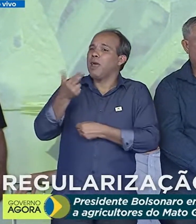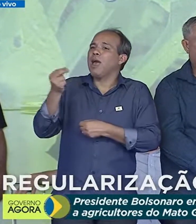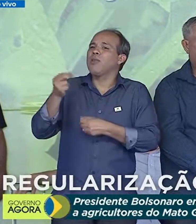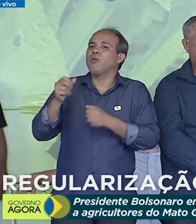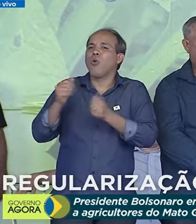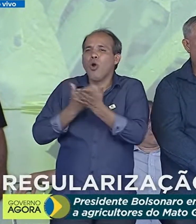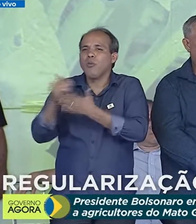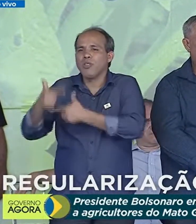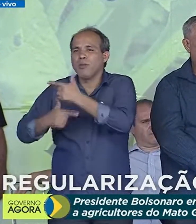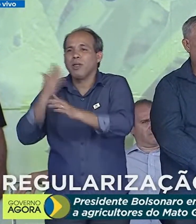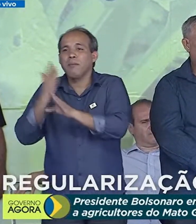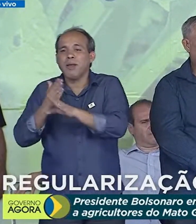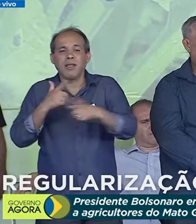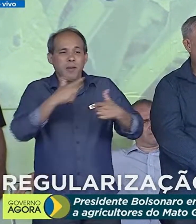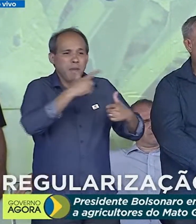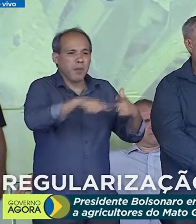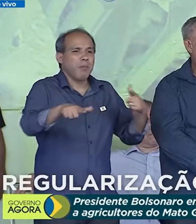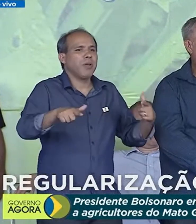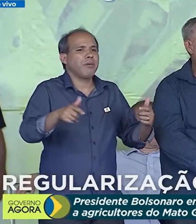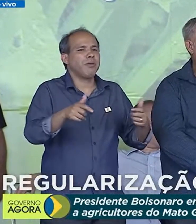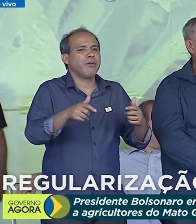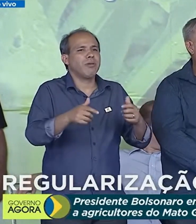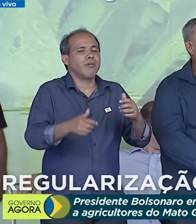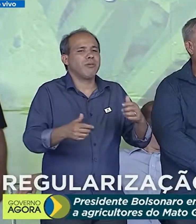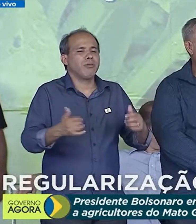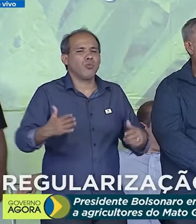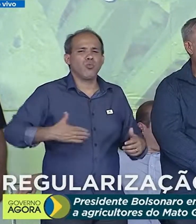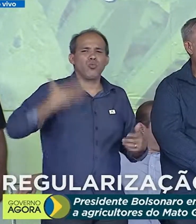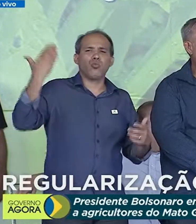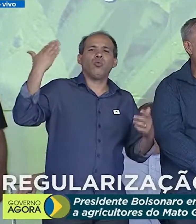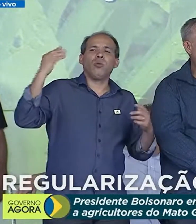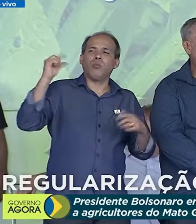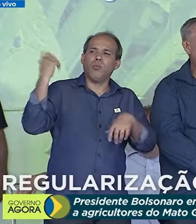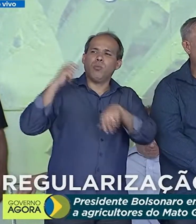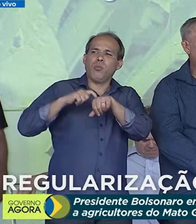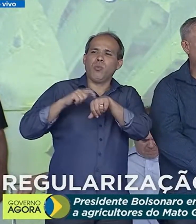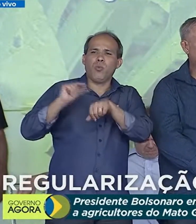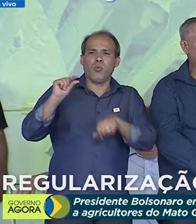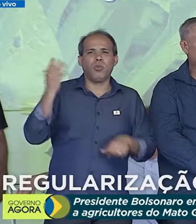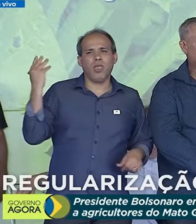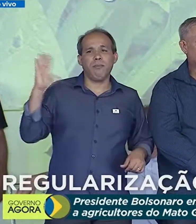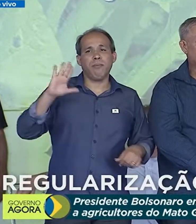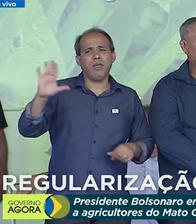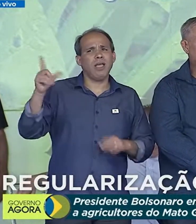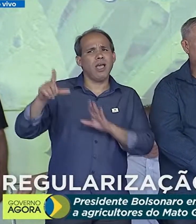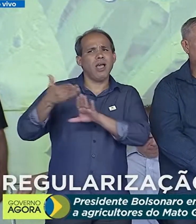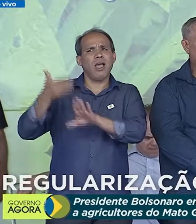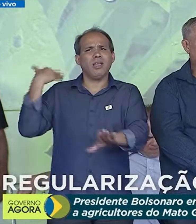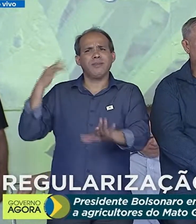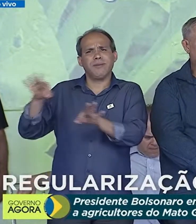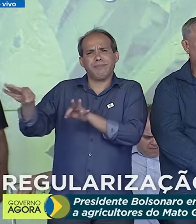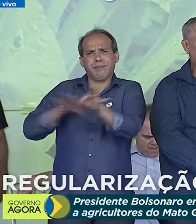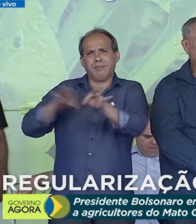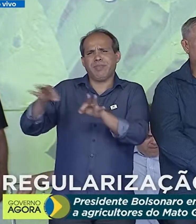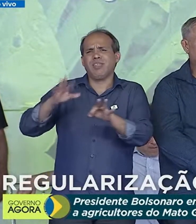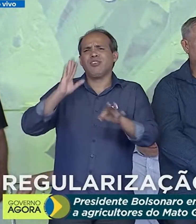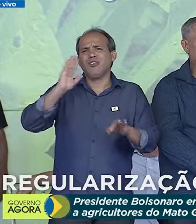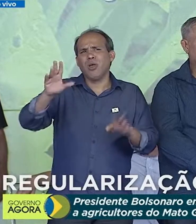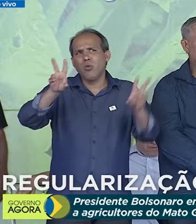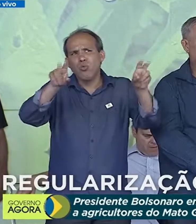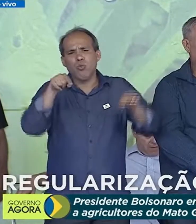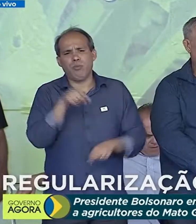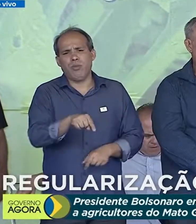poucos meses, mas vínhamos já tomando providência no tocante a isso. Nós não